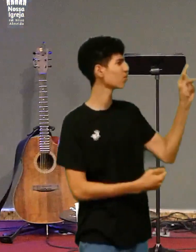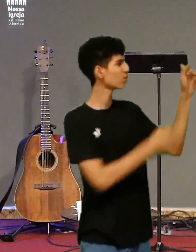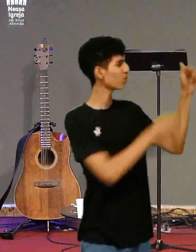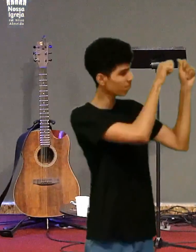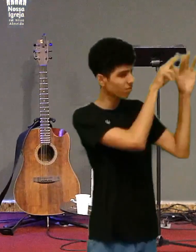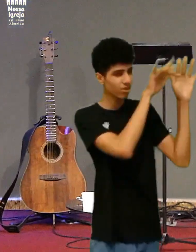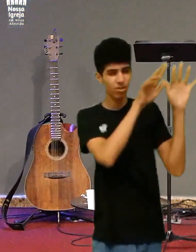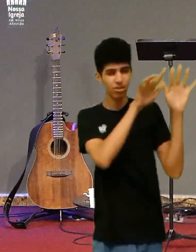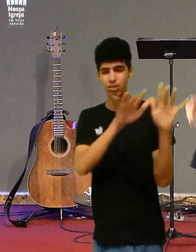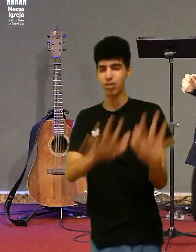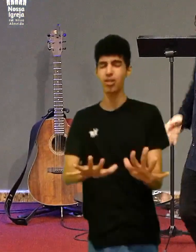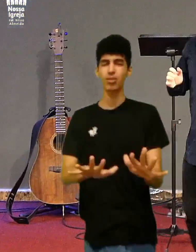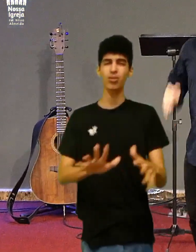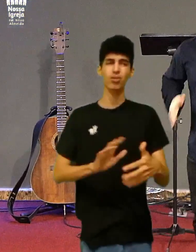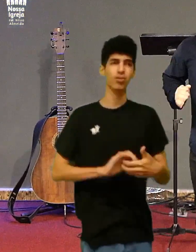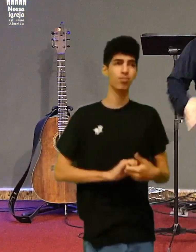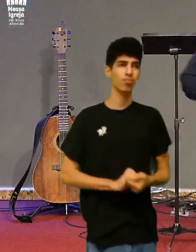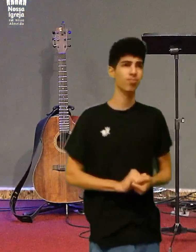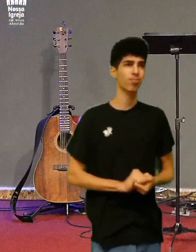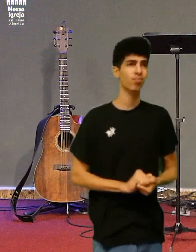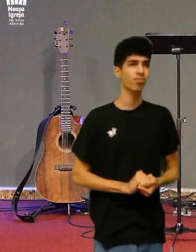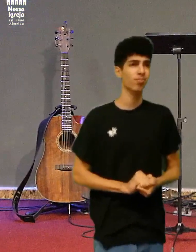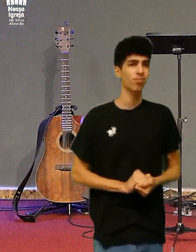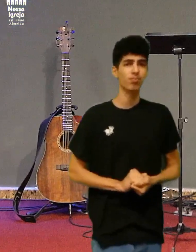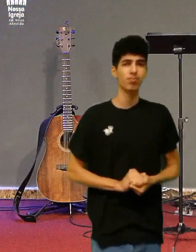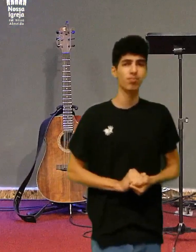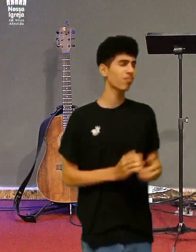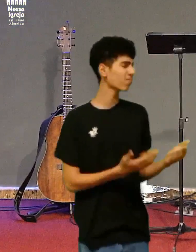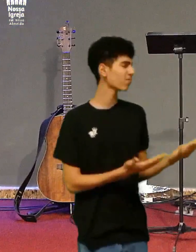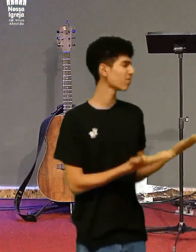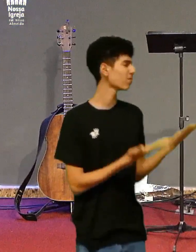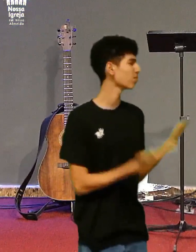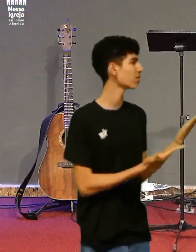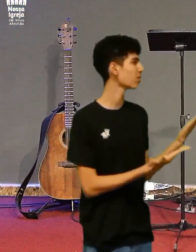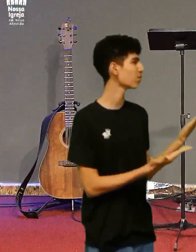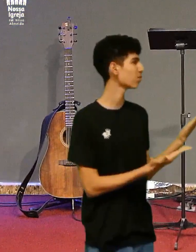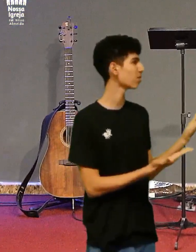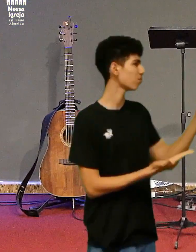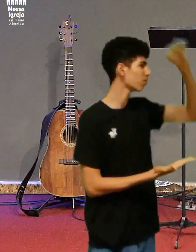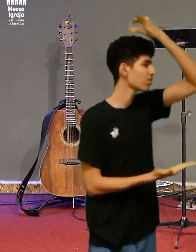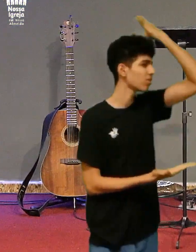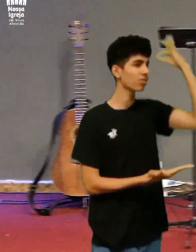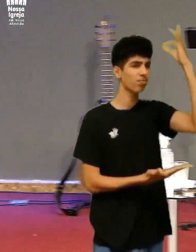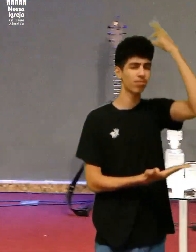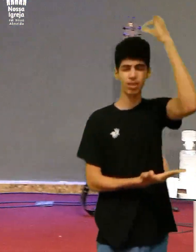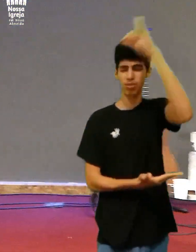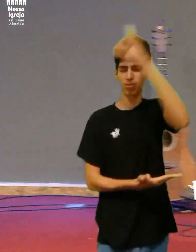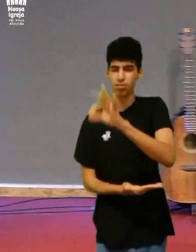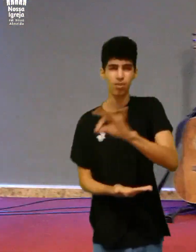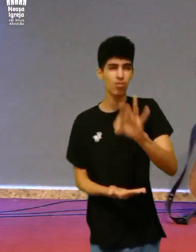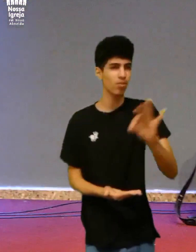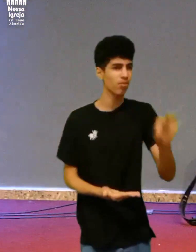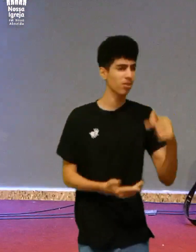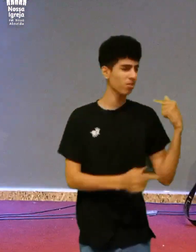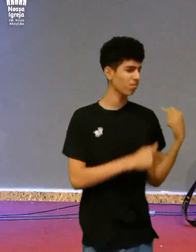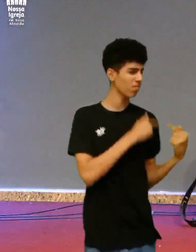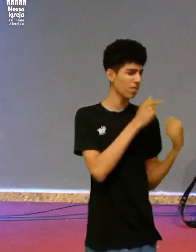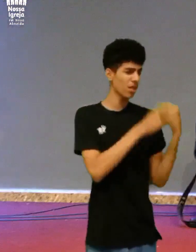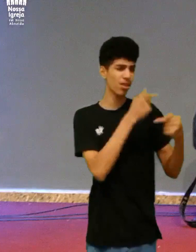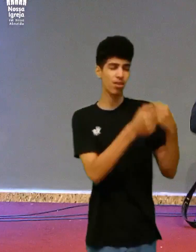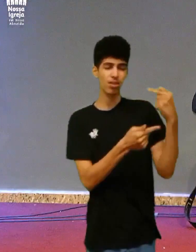vida. Vento impetuoso vem sobre essa geração.